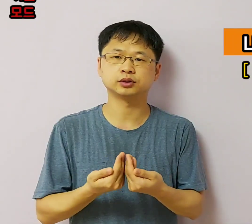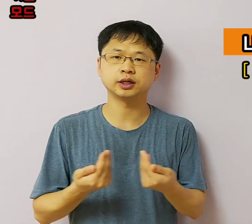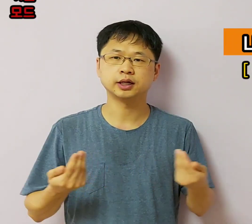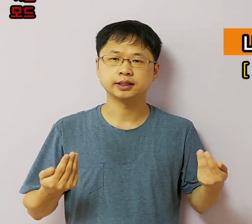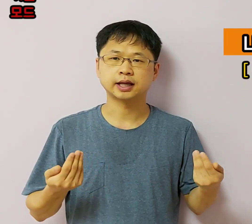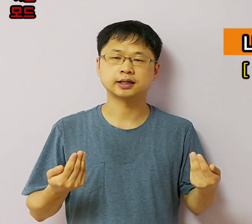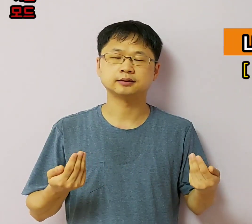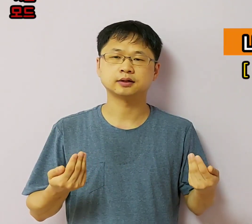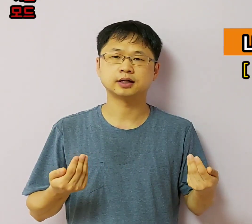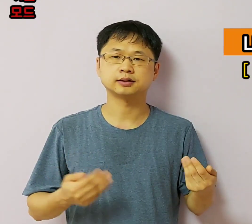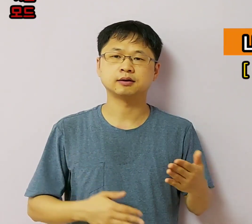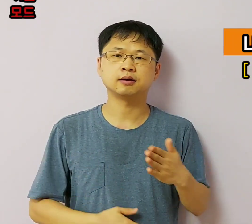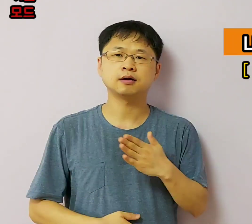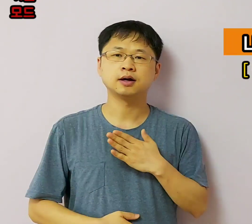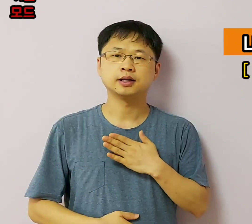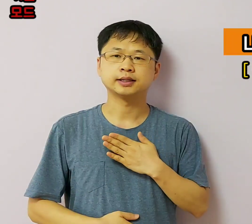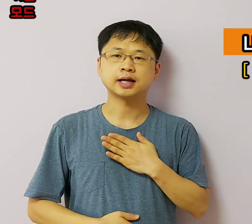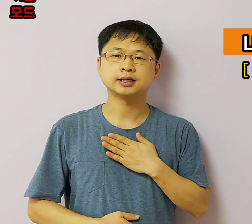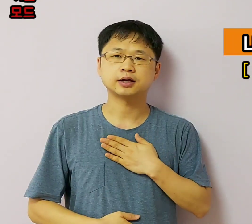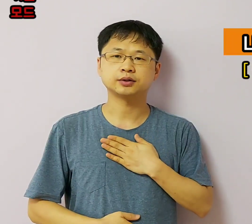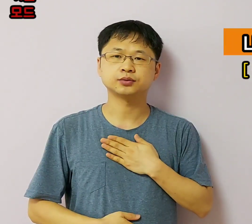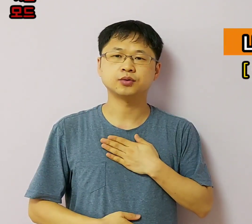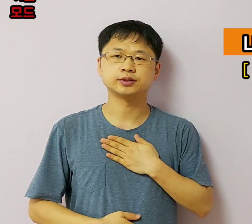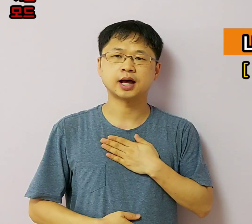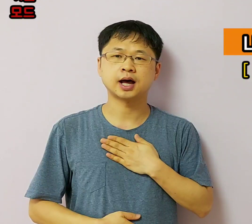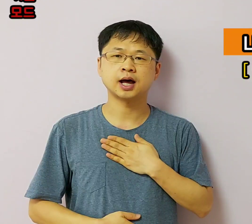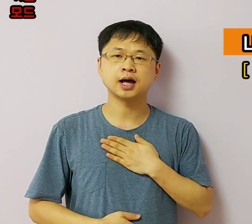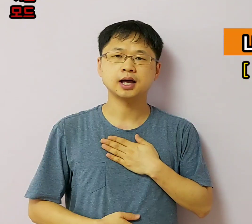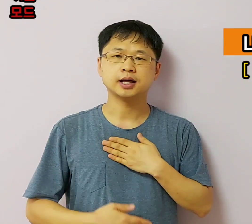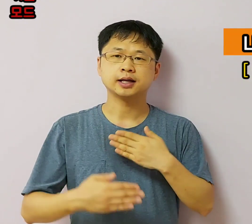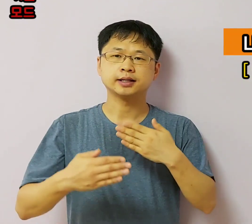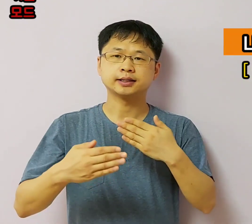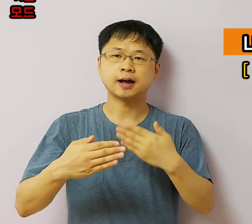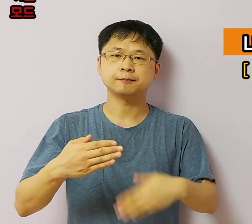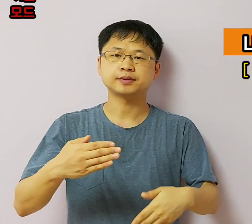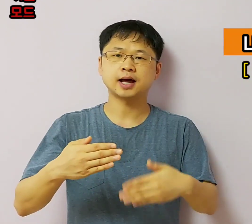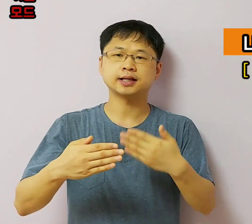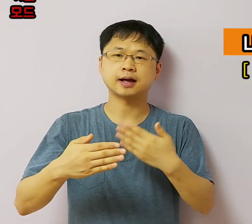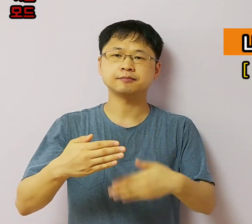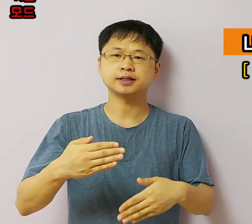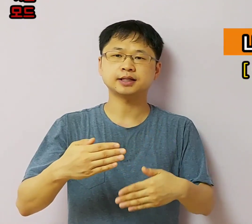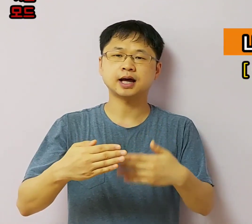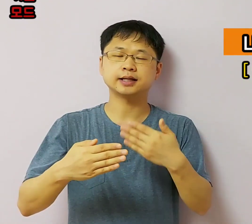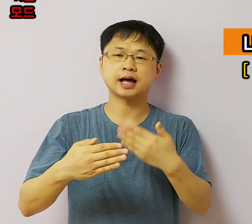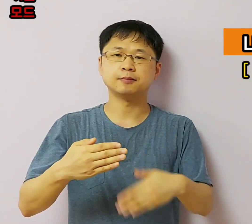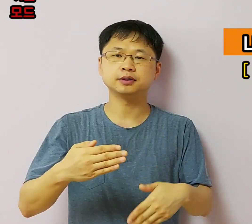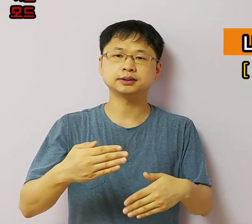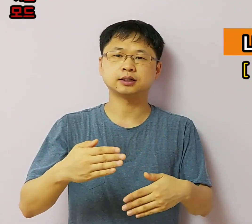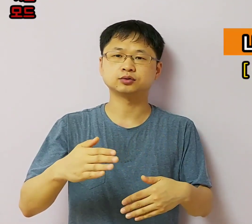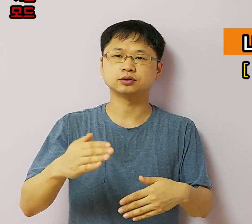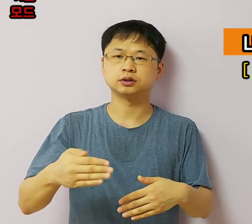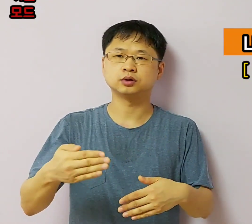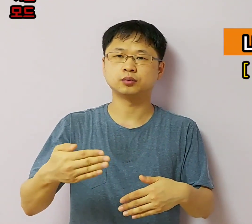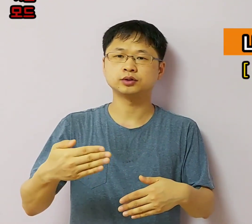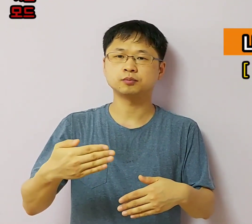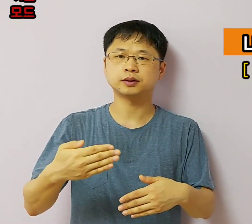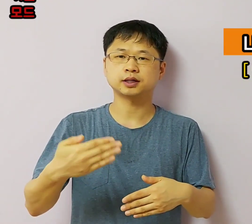벌려주기. 나를 떠나서 나를 남겨두고 나 남다 남기다 나머지란 손은 왼손바닥